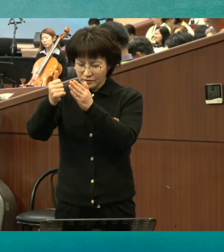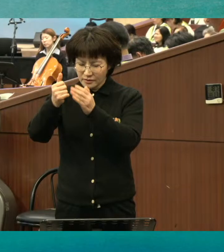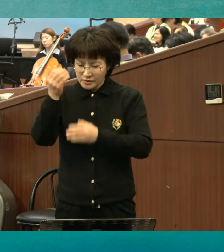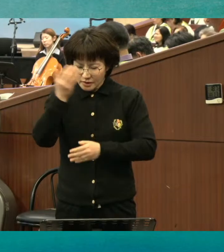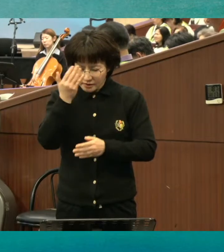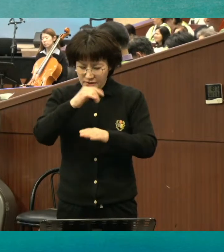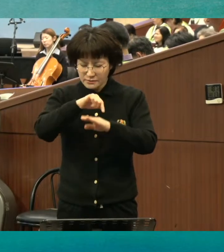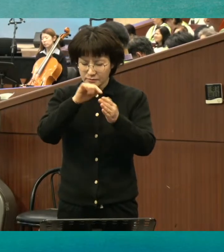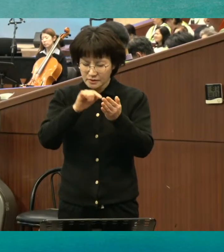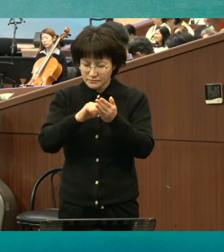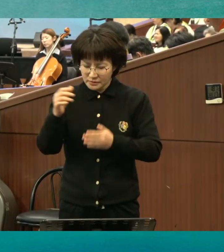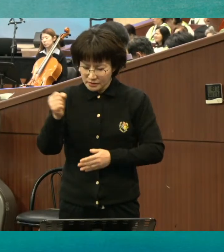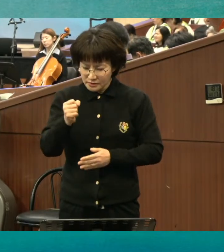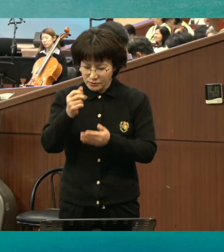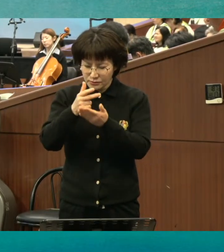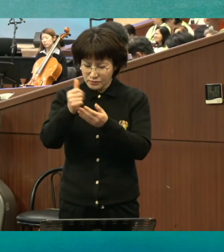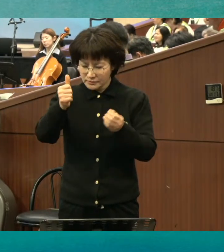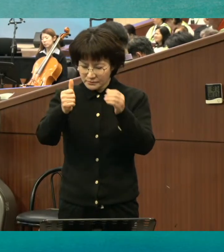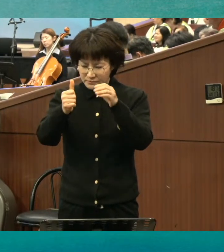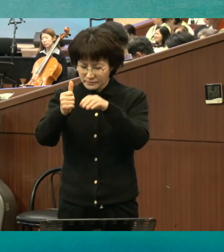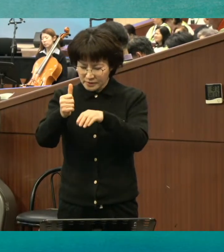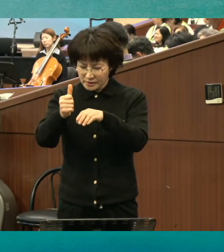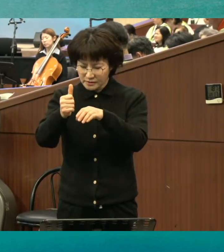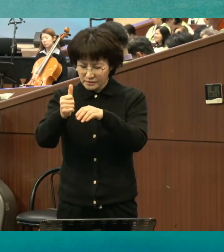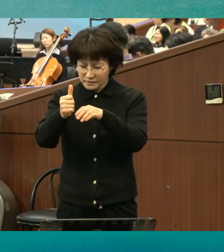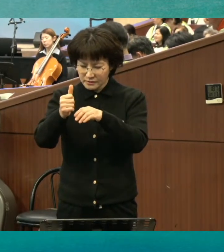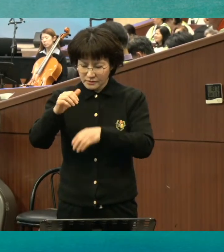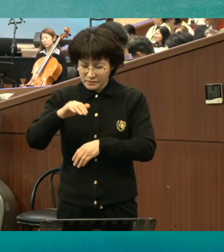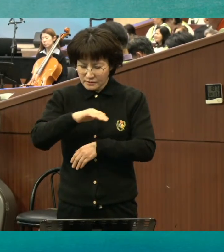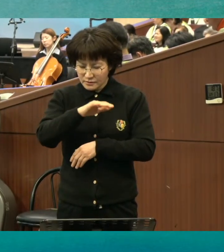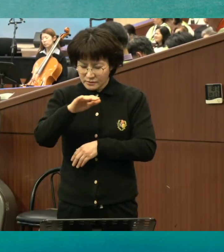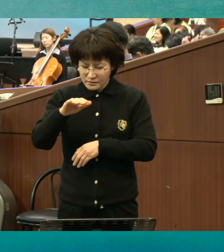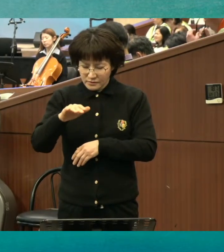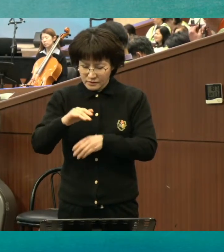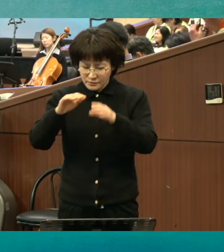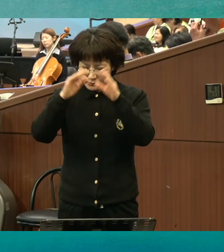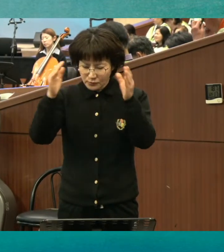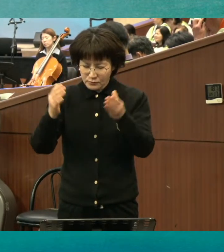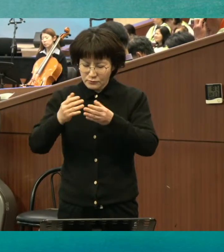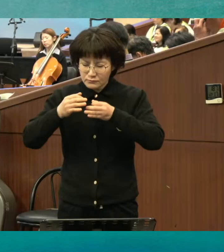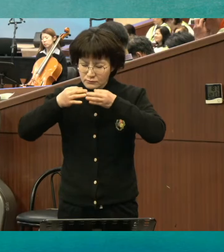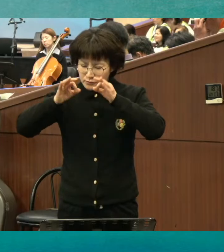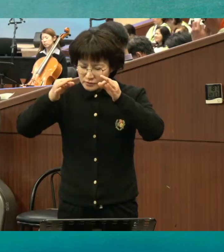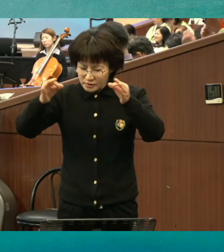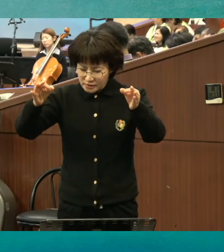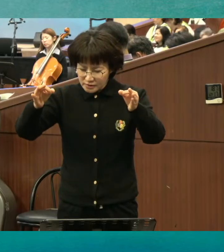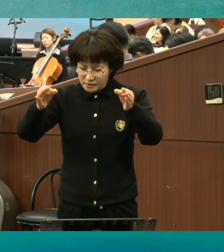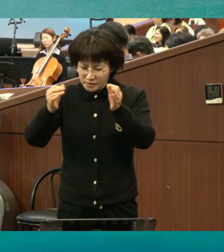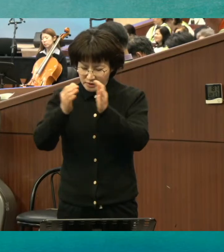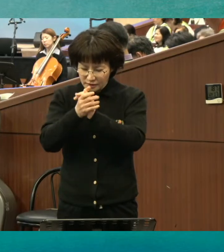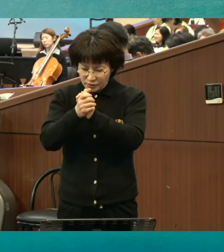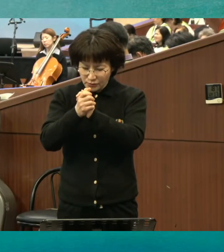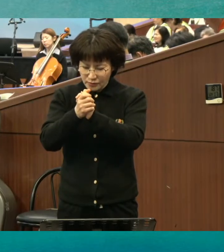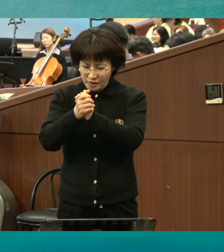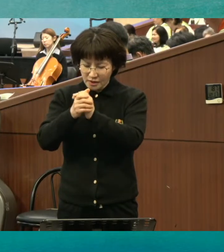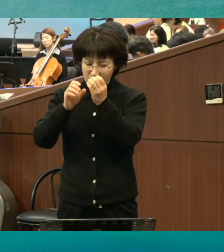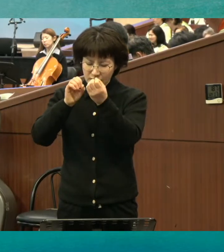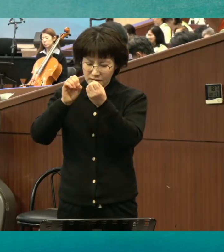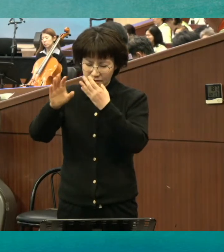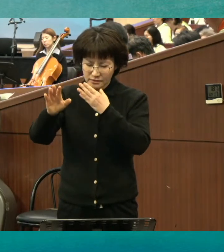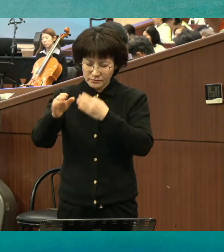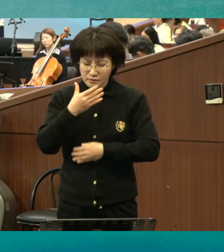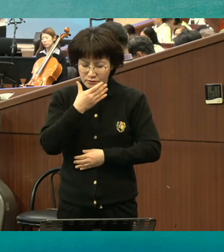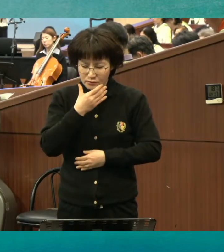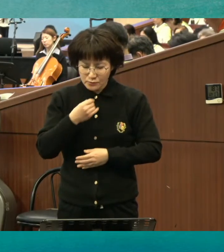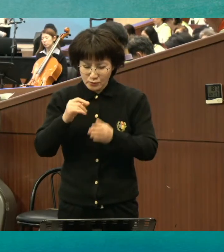성결한 마음으로 주 앞에 설 때 우리의 모든 부르짖는 간구가 응답되는 축복의 새벽이